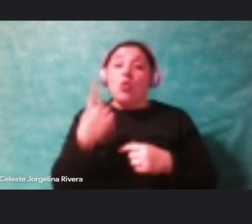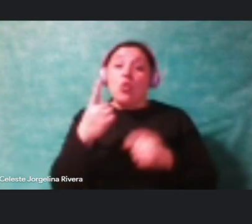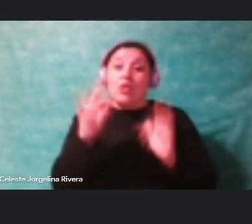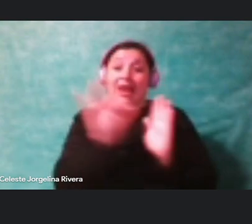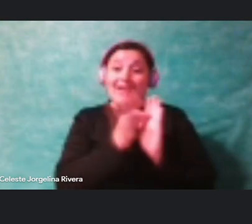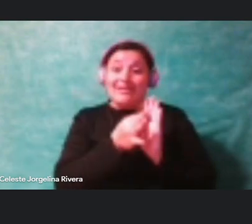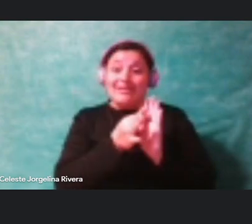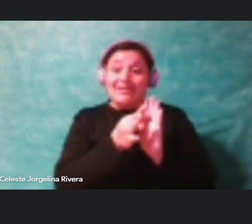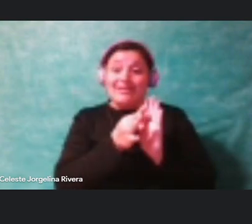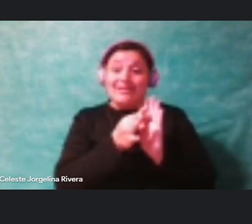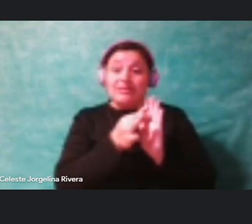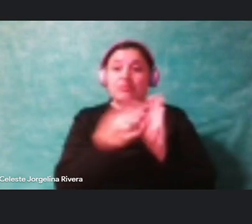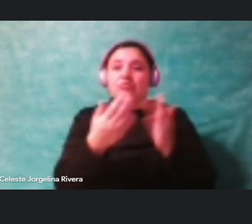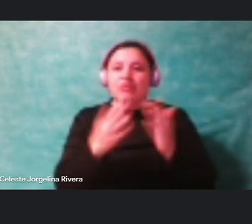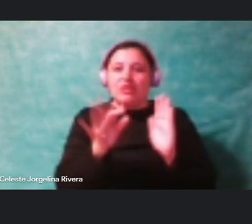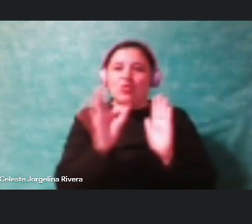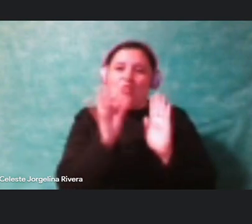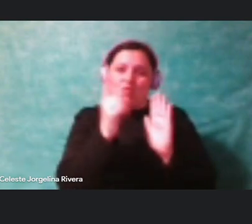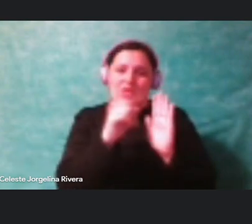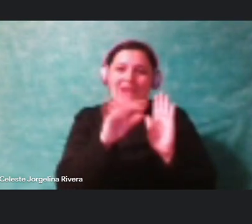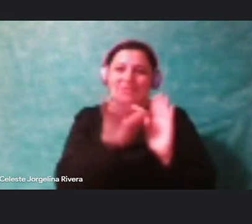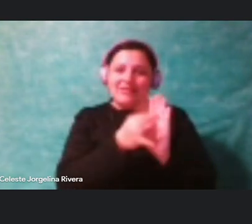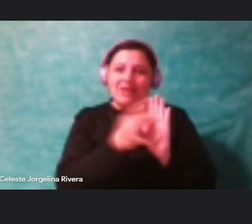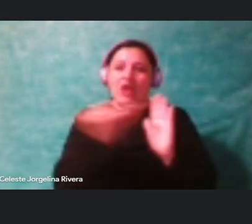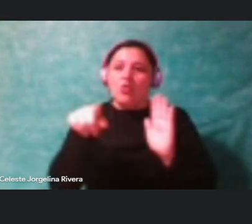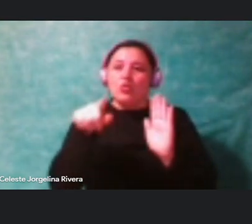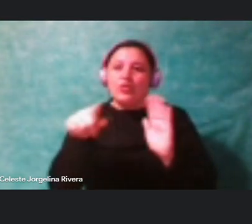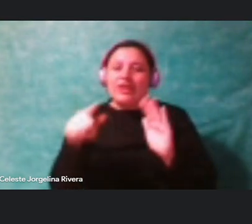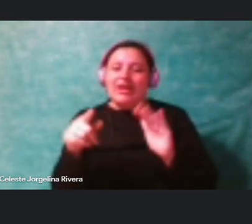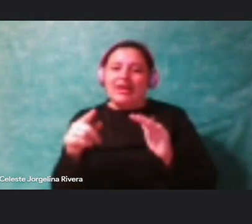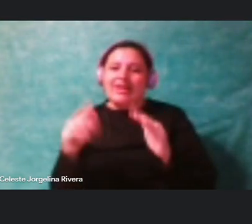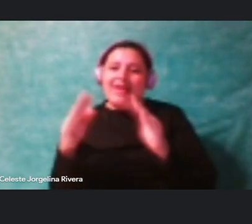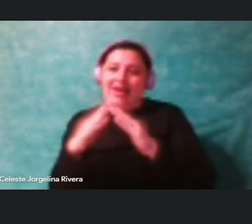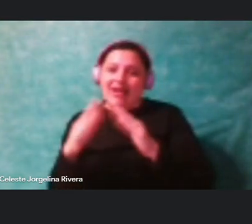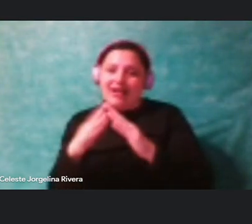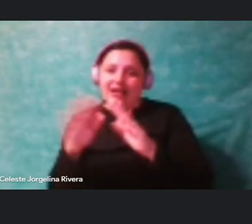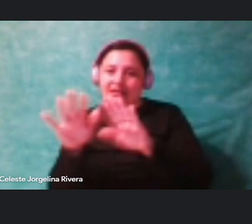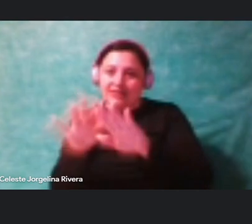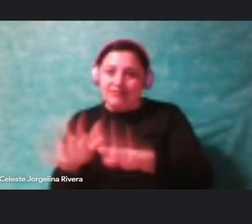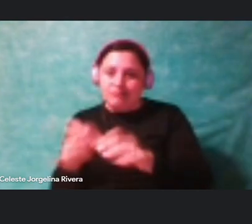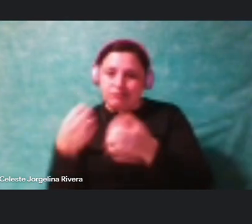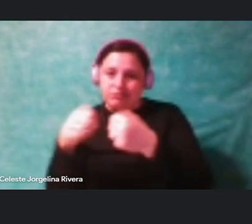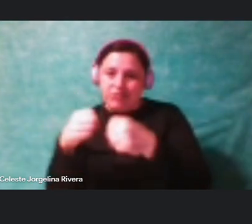las una actividad para que ustedes la hagan y la vamos a corregir. La otra